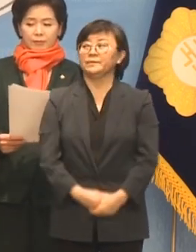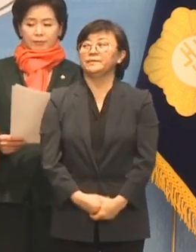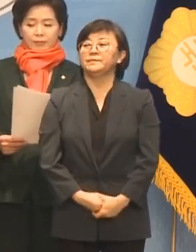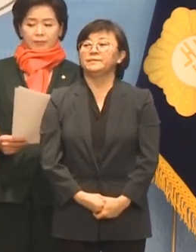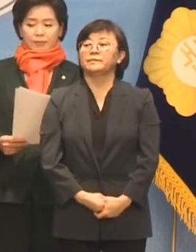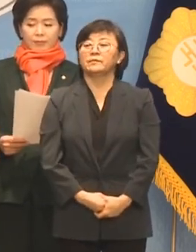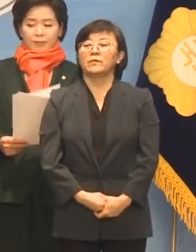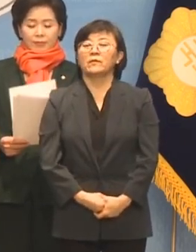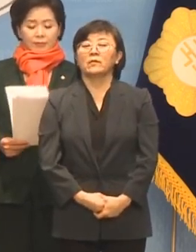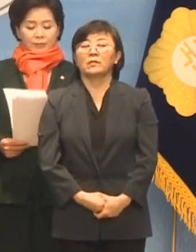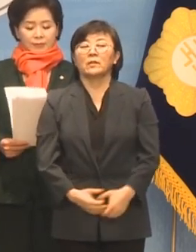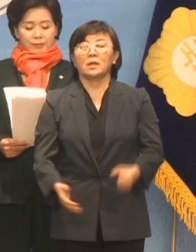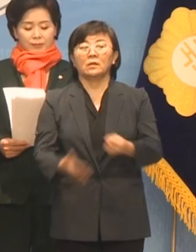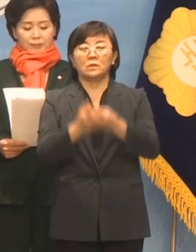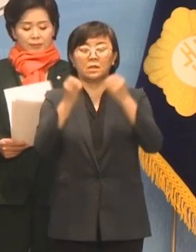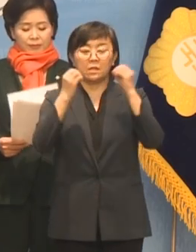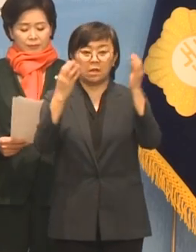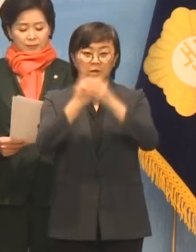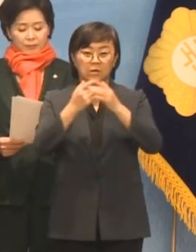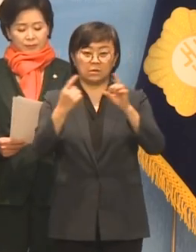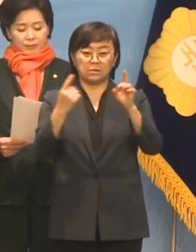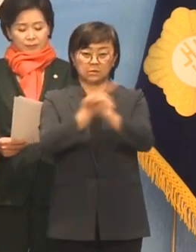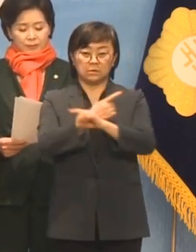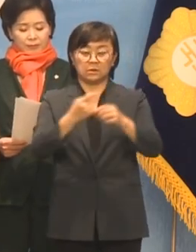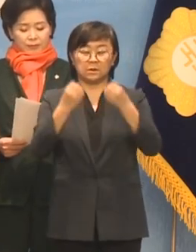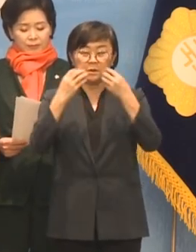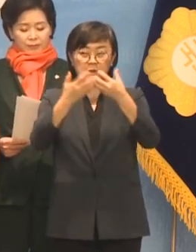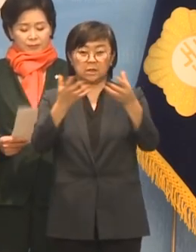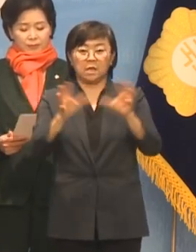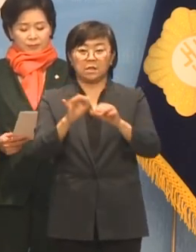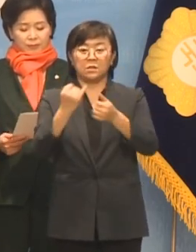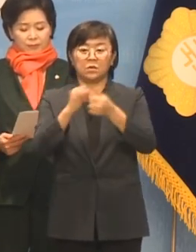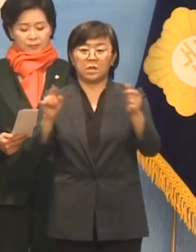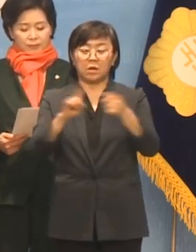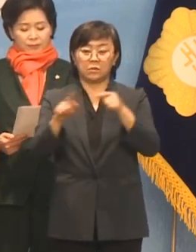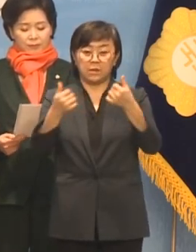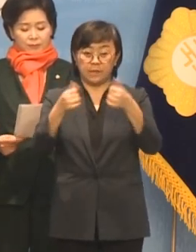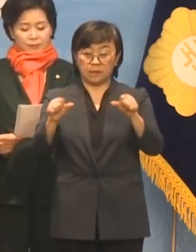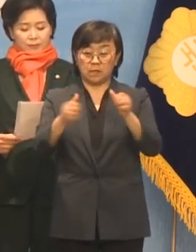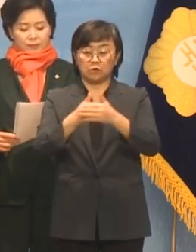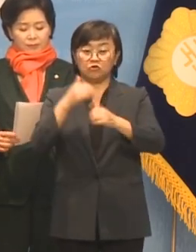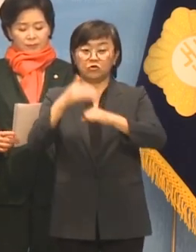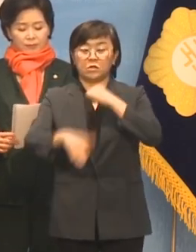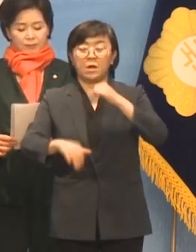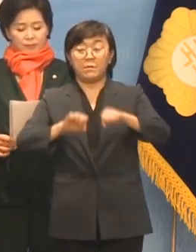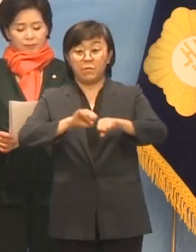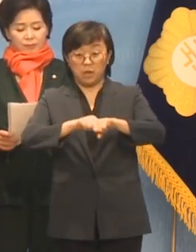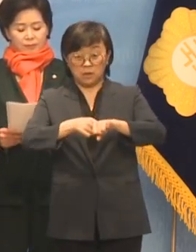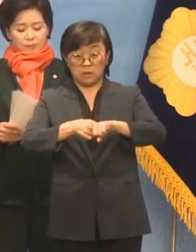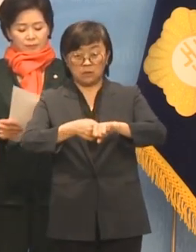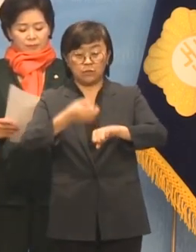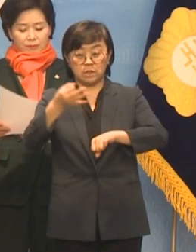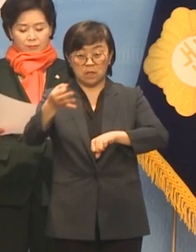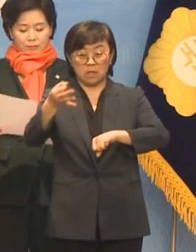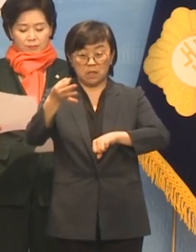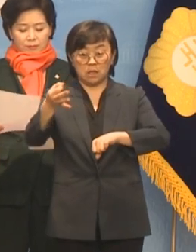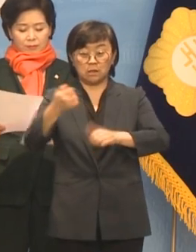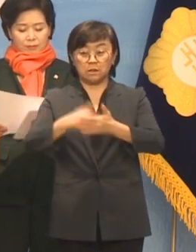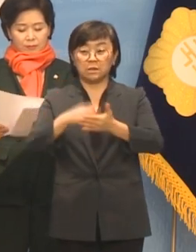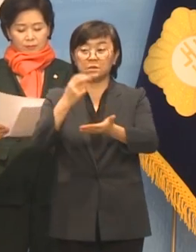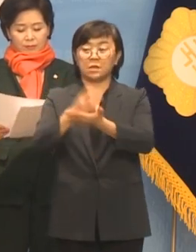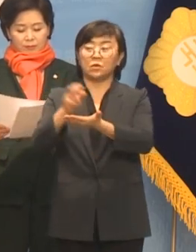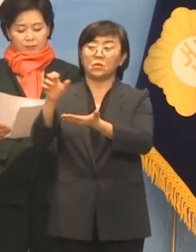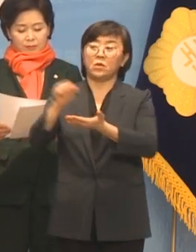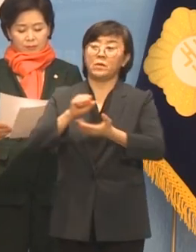것입니다. 이에 개혁신당은 이혼에 관한 파탄주의와 징벌적 위자료 제도